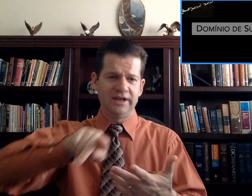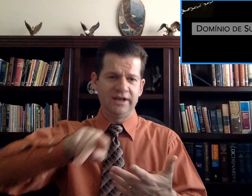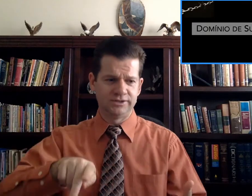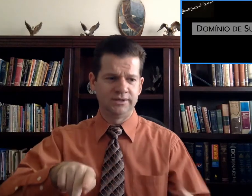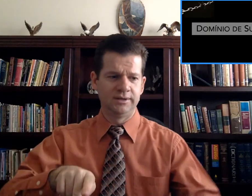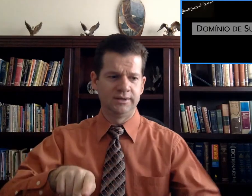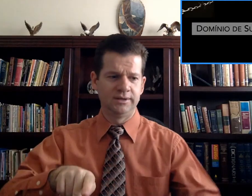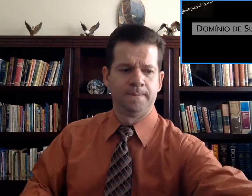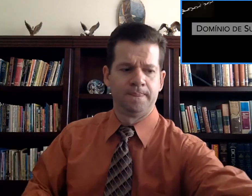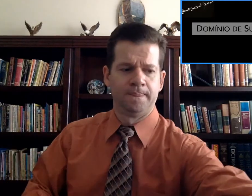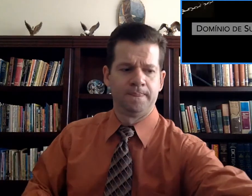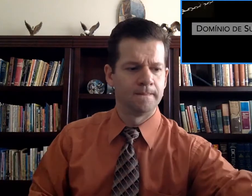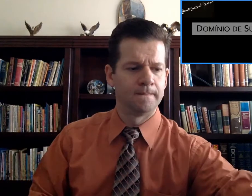diferentes.